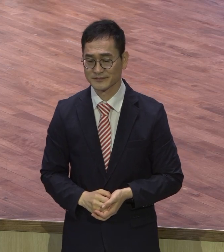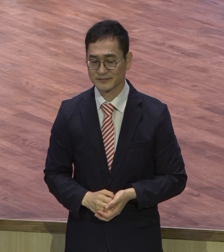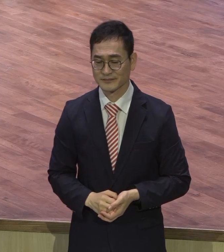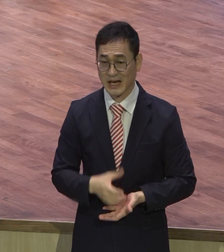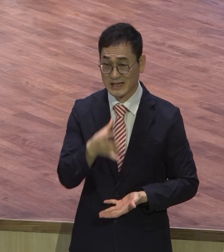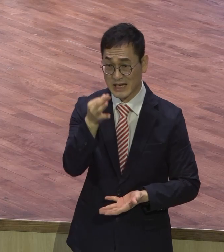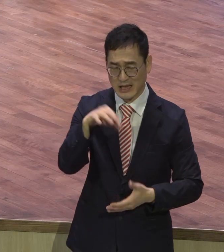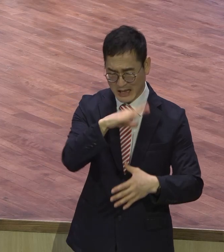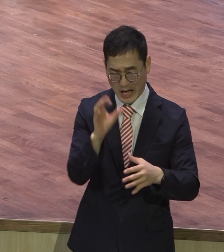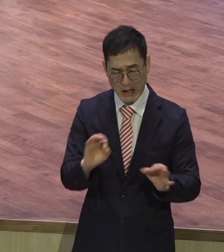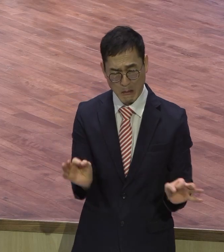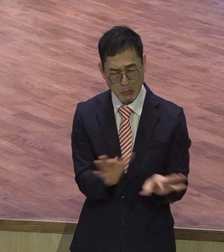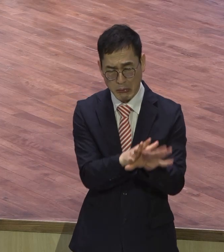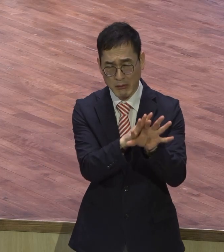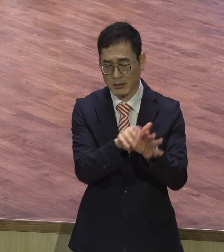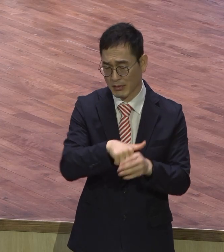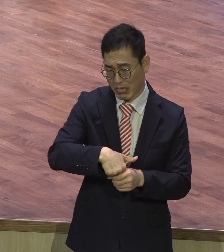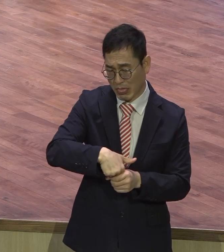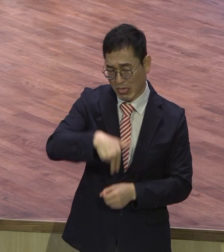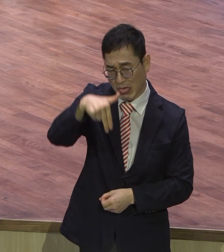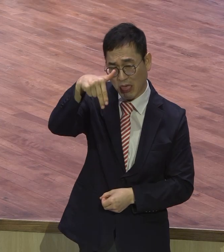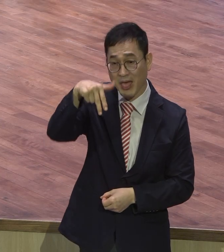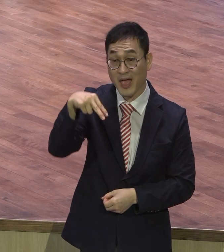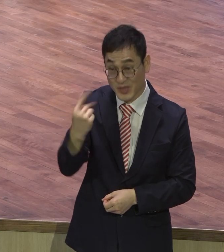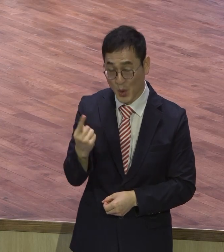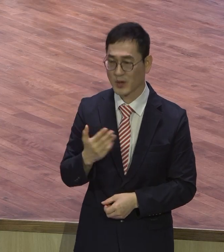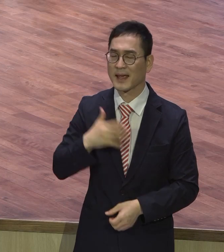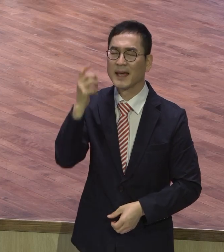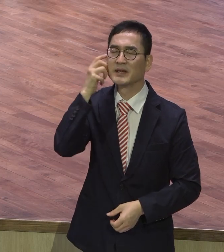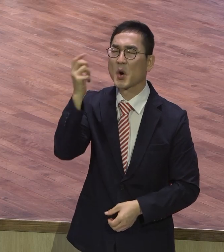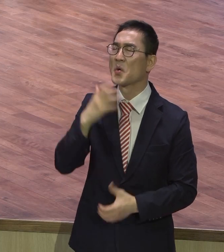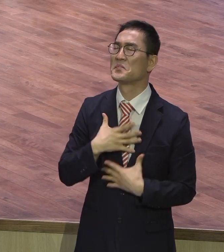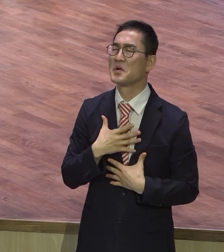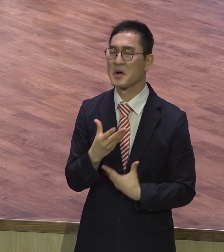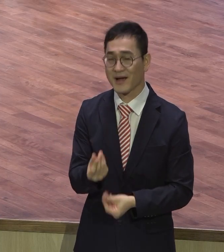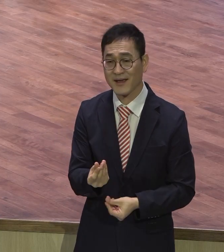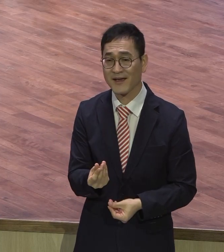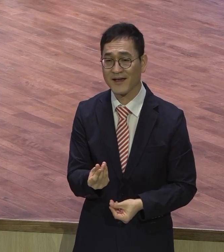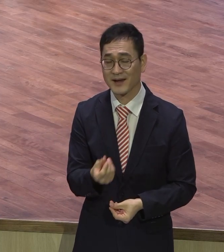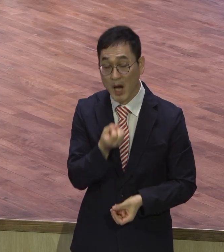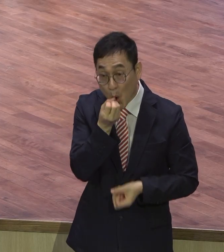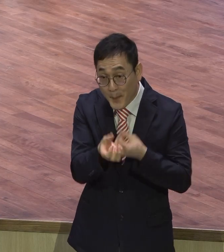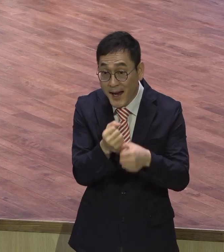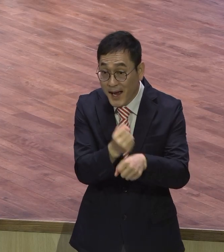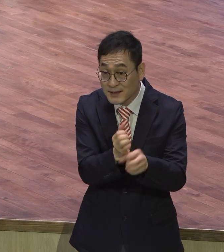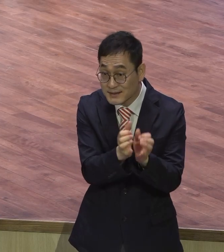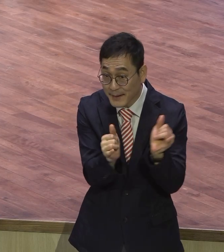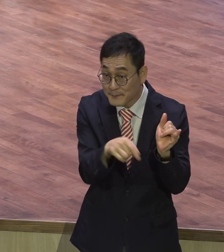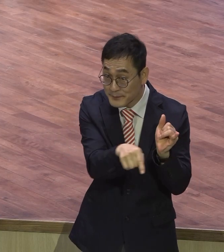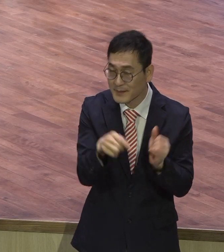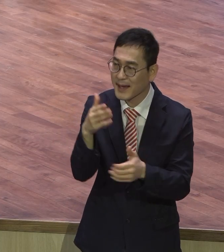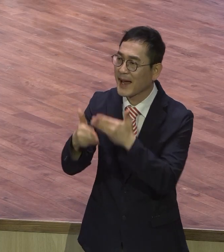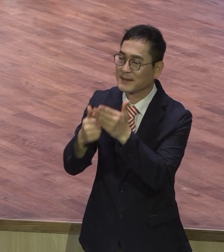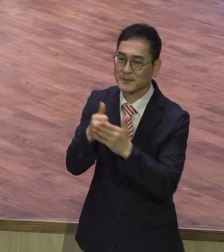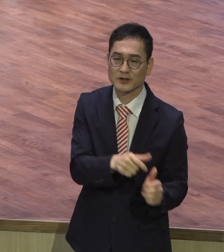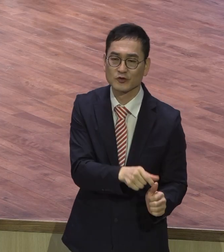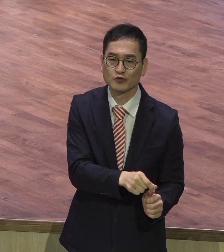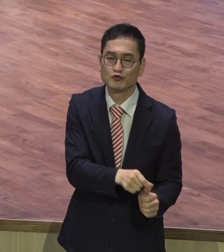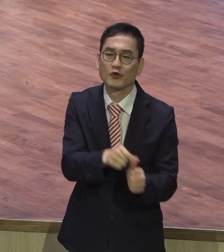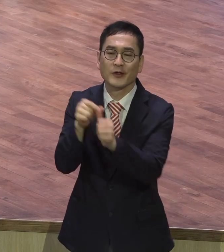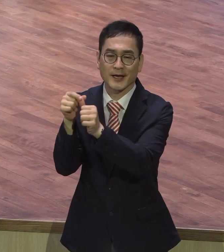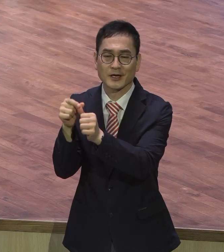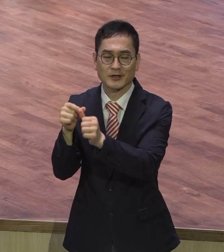가운데서도 불구하고 내 영혼 평안해. 그것이 구원받은 하나님의 자녀의 환경에 매이지